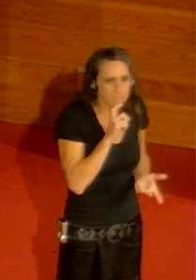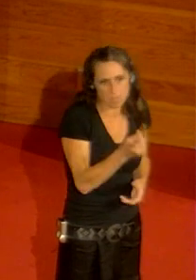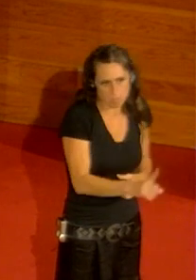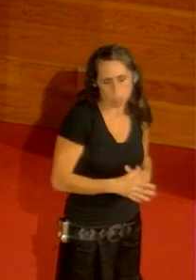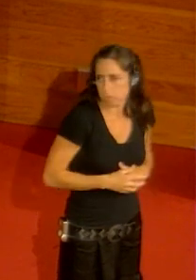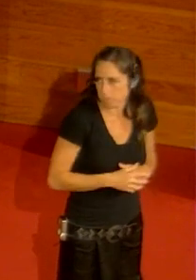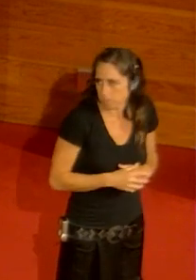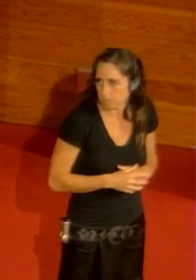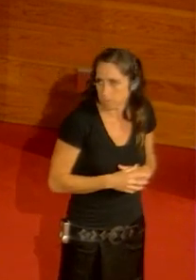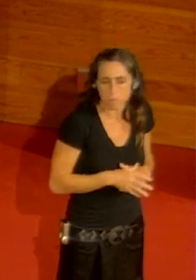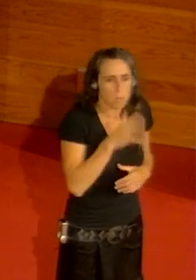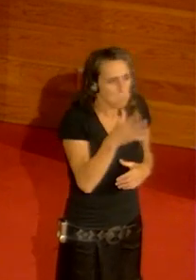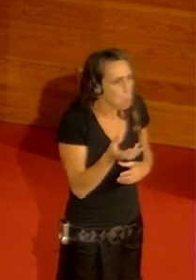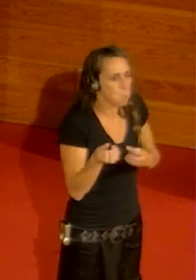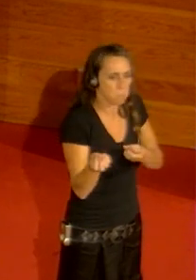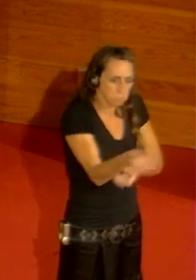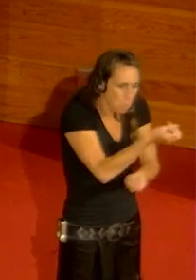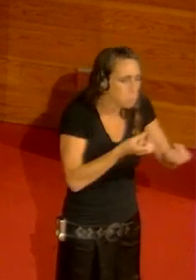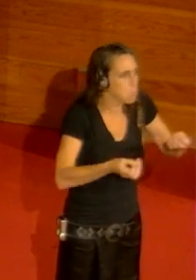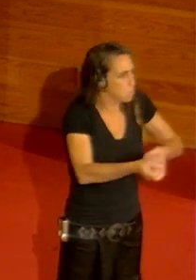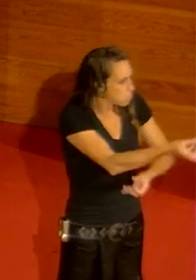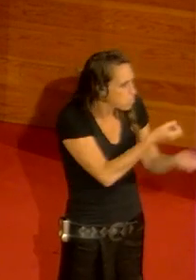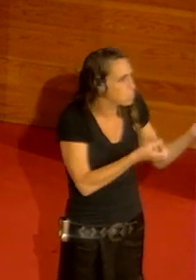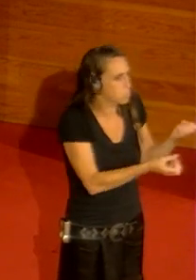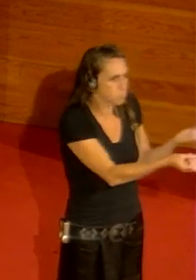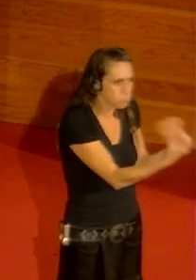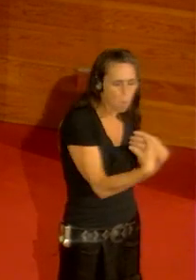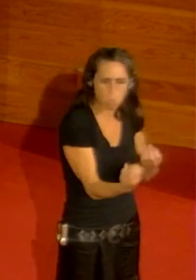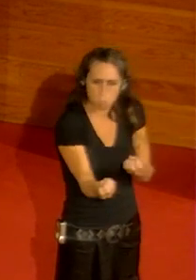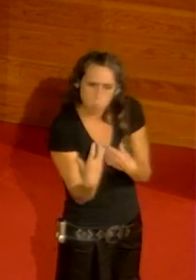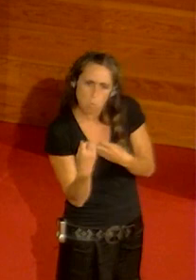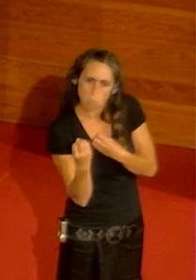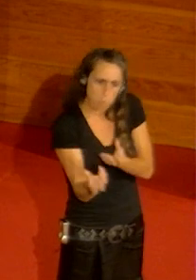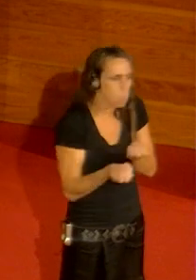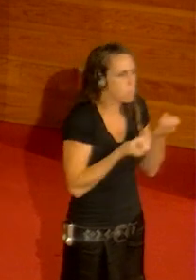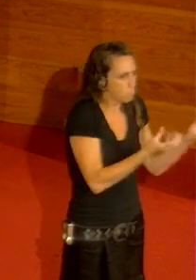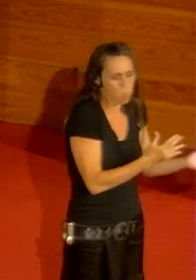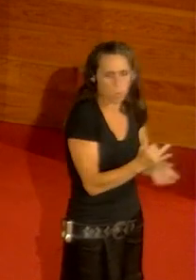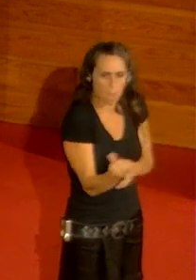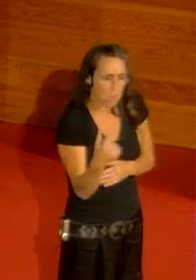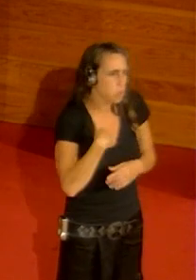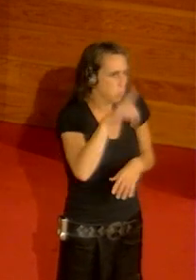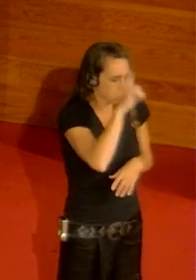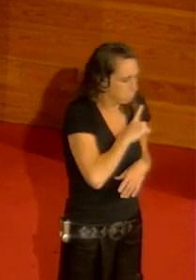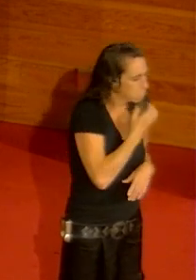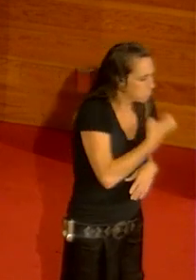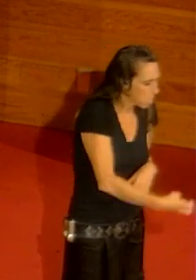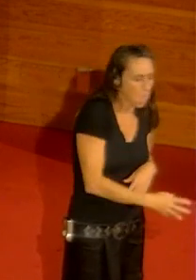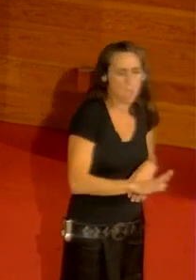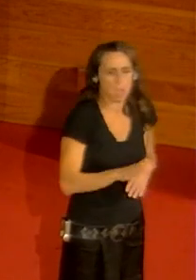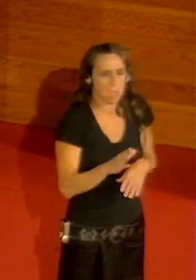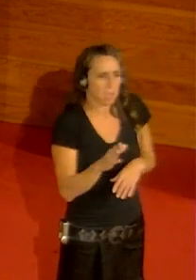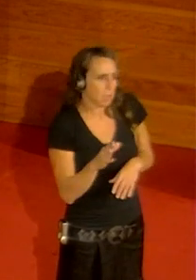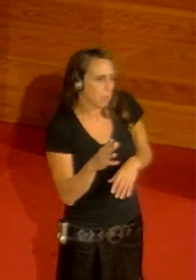fluye la información en todos los sentidos te yo hablo con funciones del ministerio exteriores con el ejército israelí con